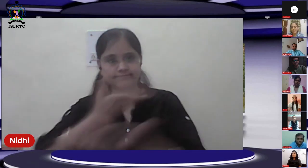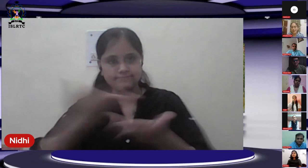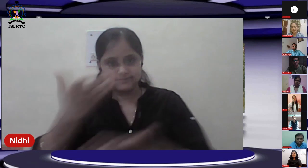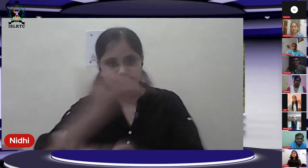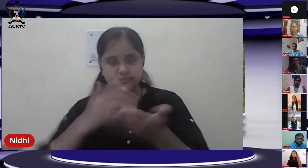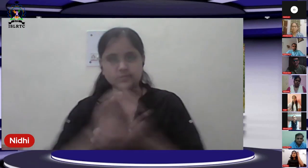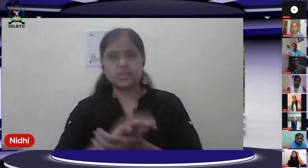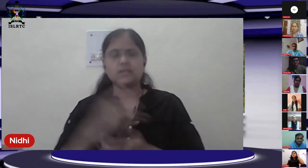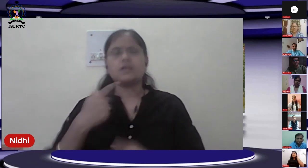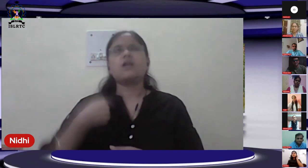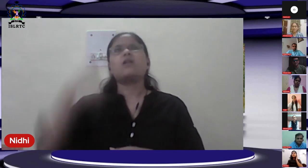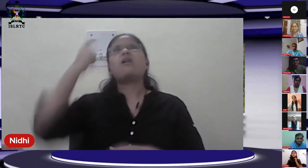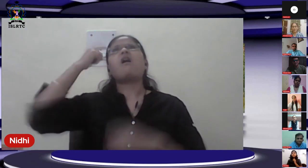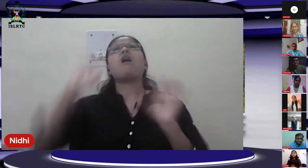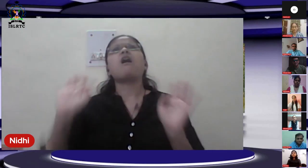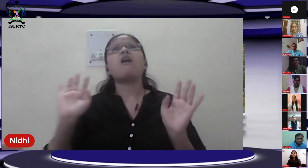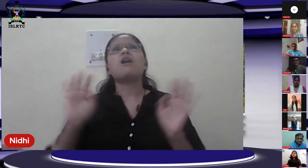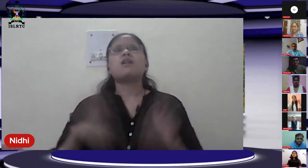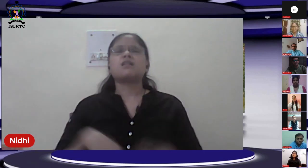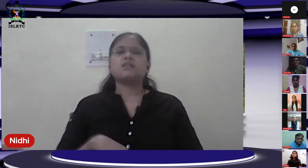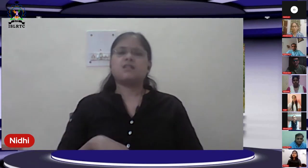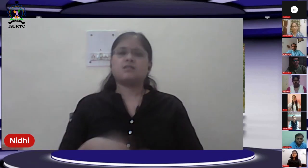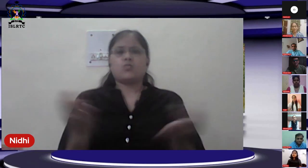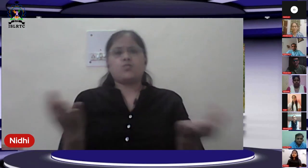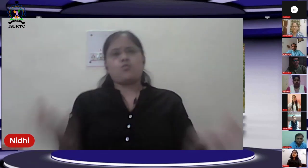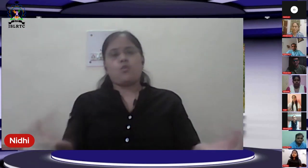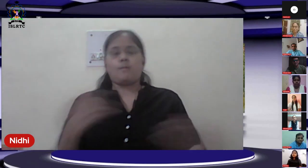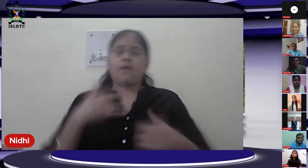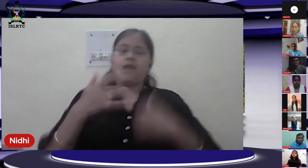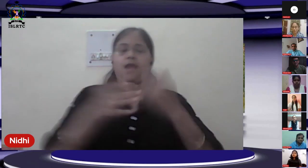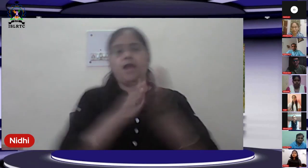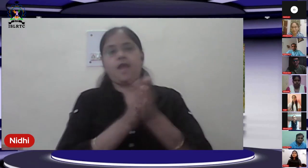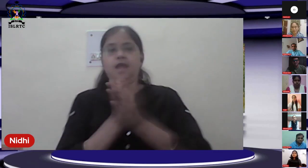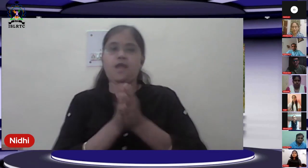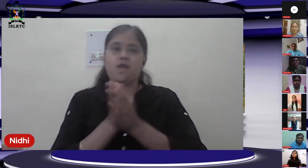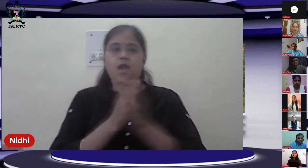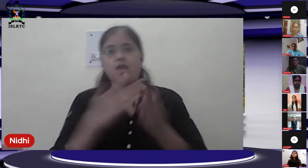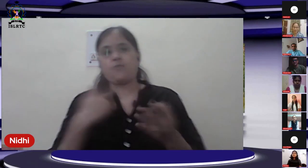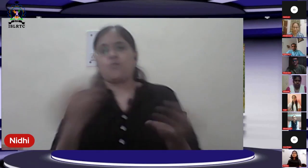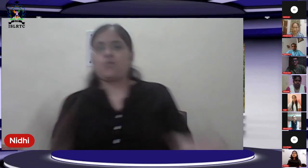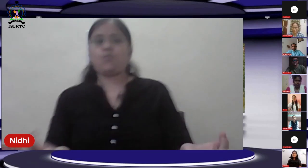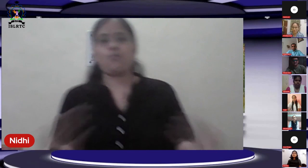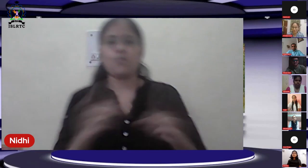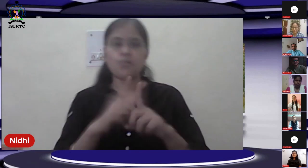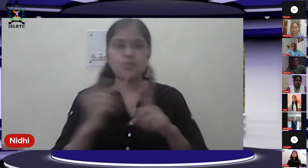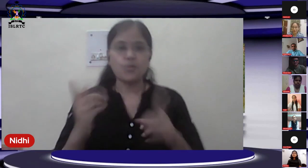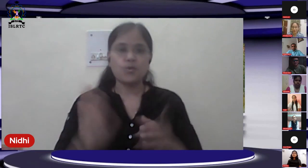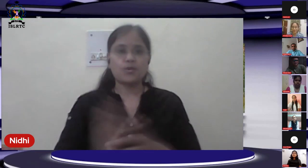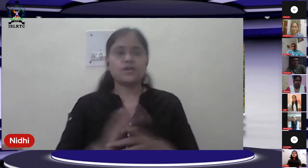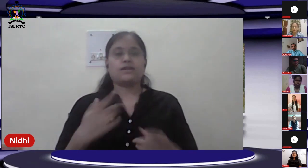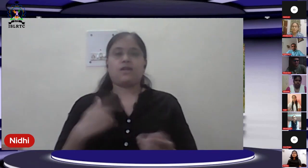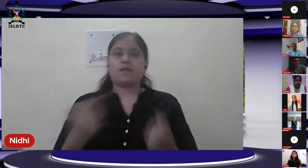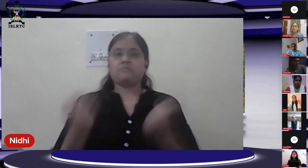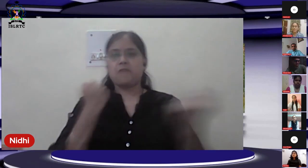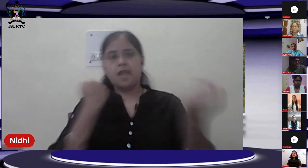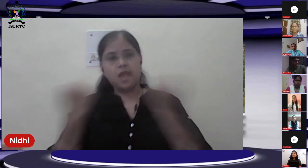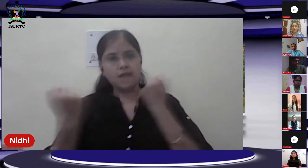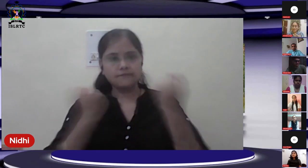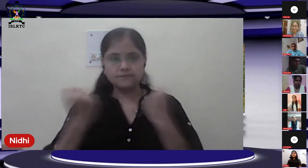आता है कि हम योगा के लिए बड़े एक्साइटेड तो होते हैं कि हाँ हमें योगा करना है, हमें ये एक्सरसाइज करना है, बट थोड़ा टाइम